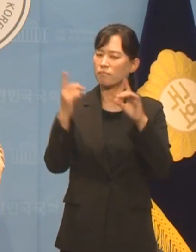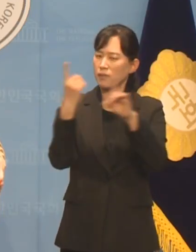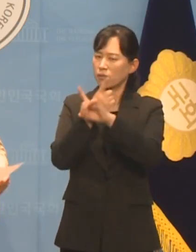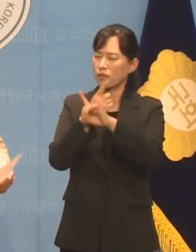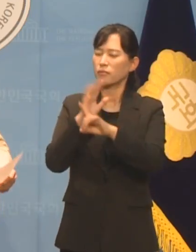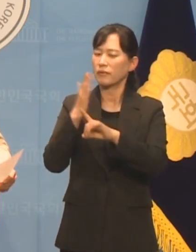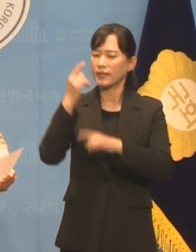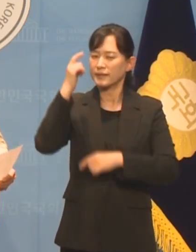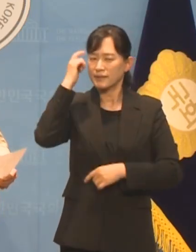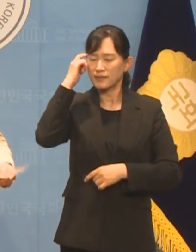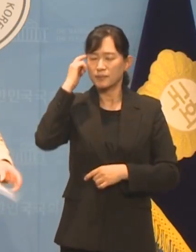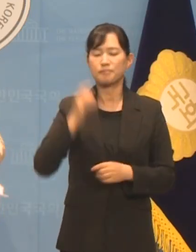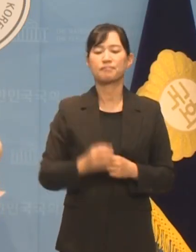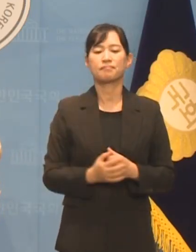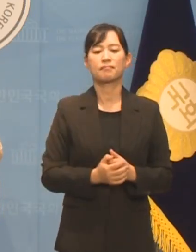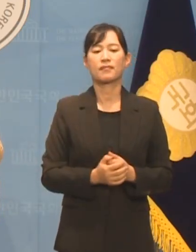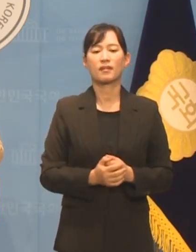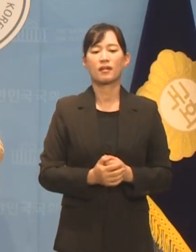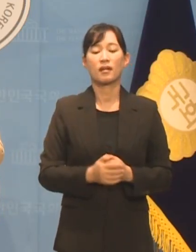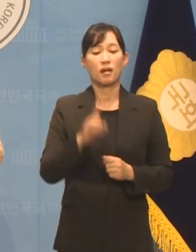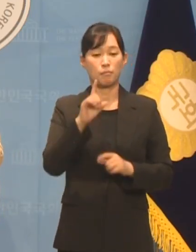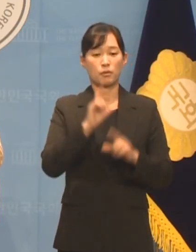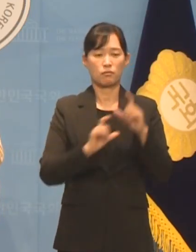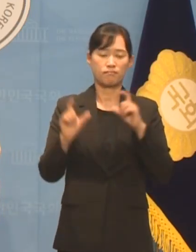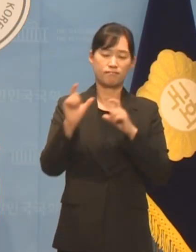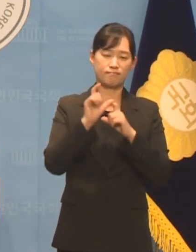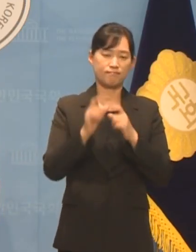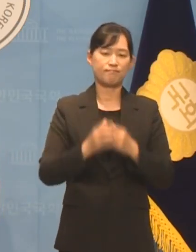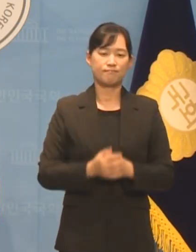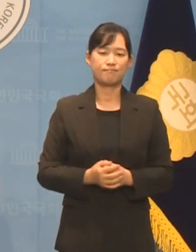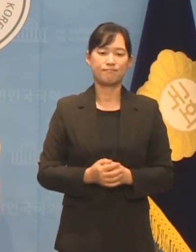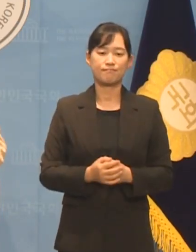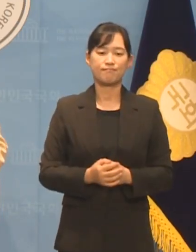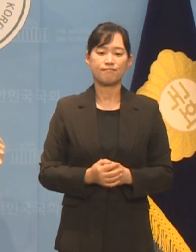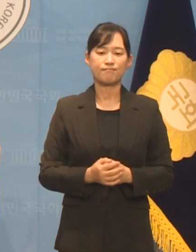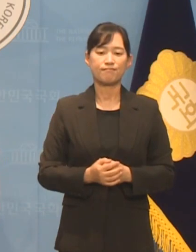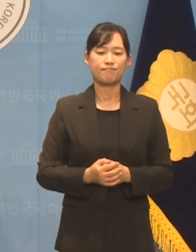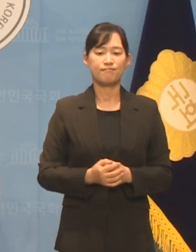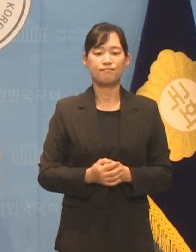될 것입니다. 한 번 더